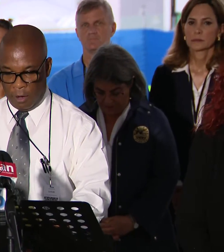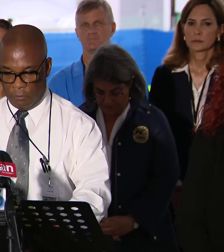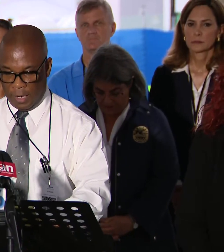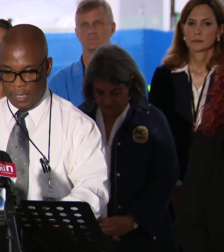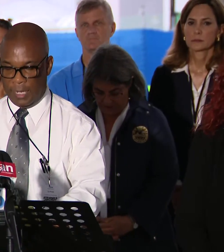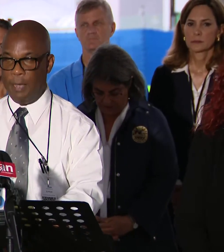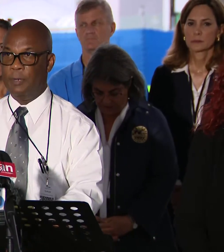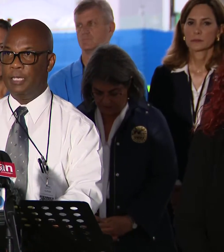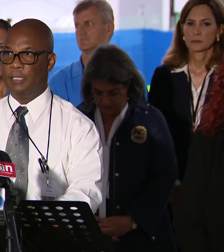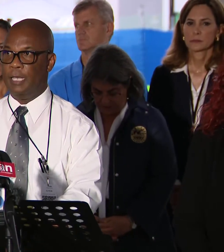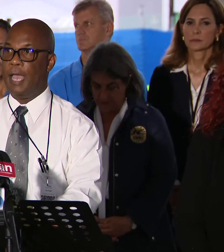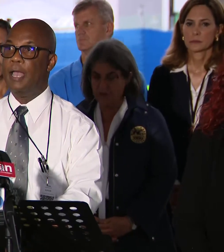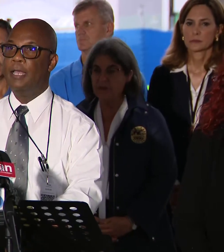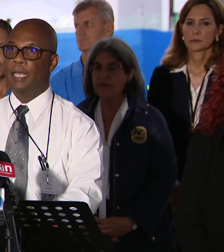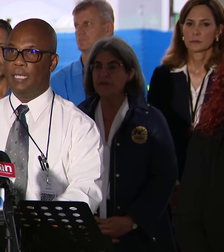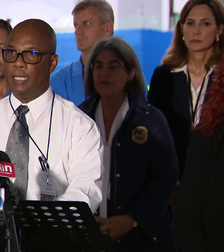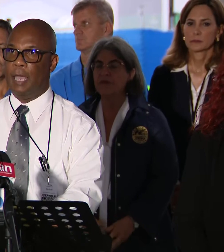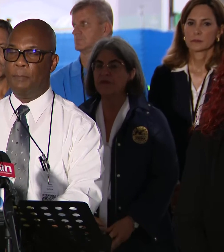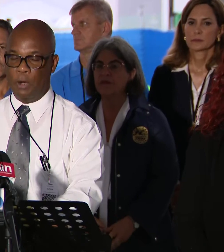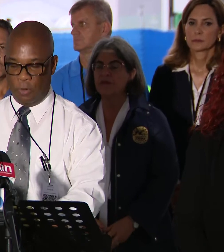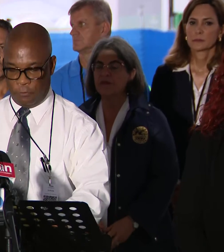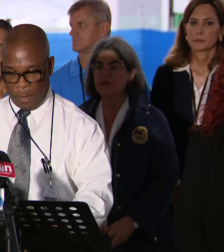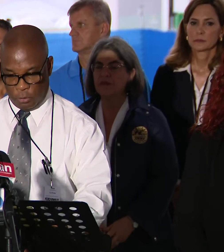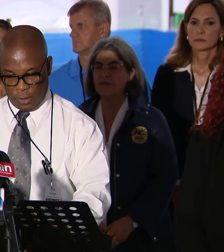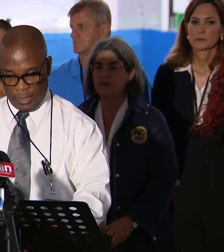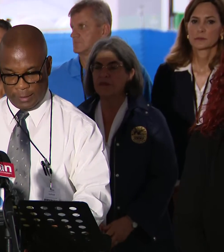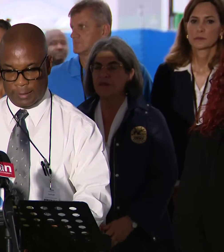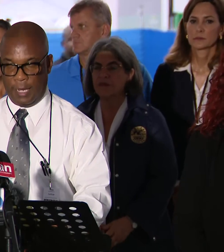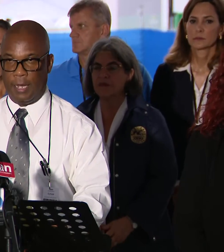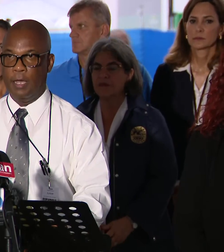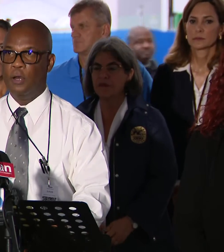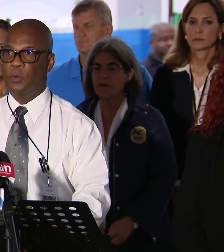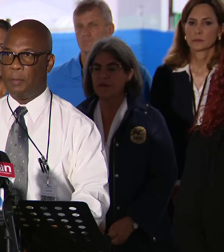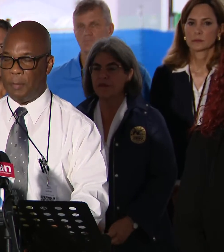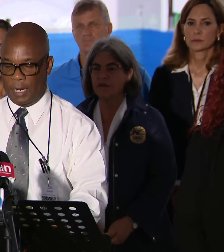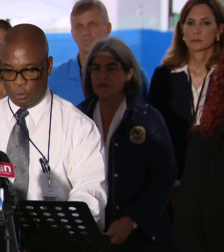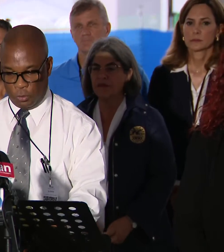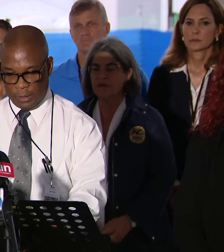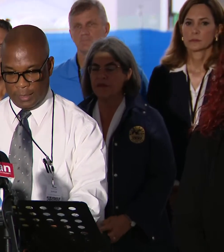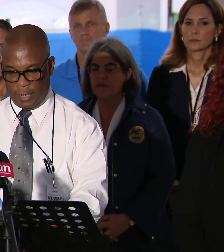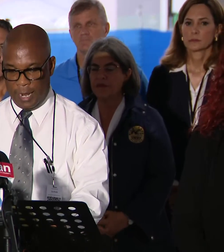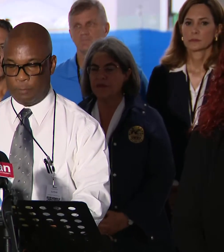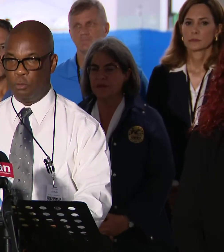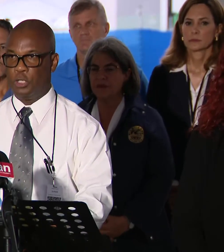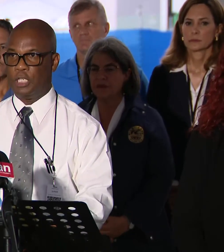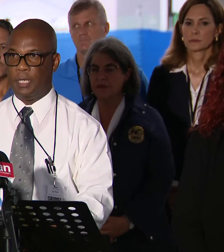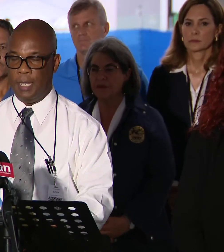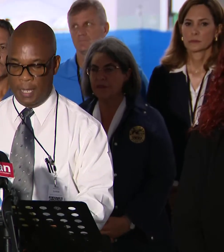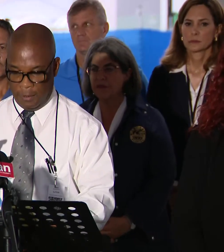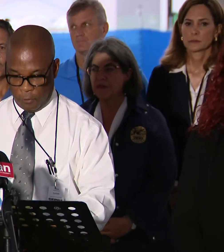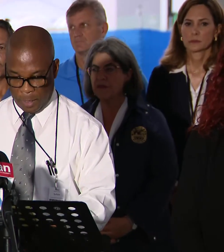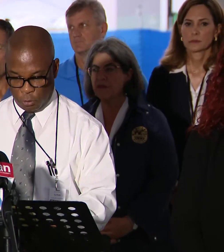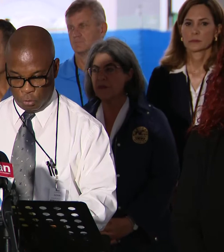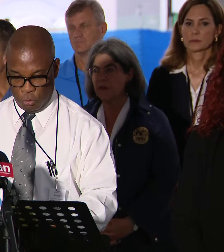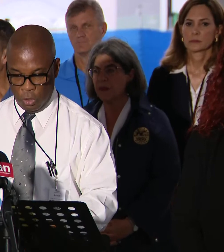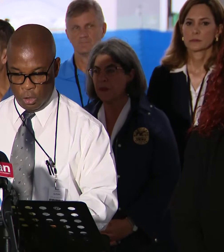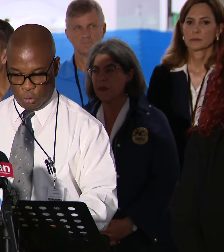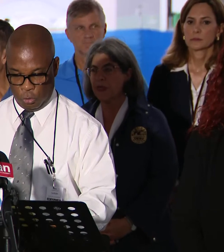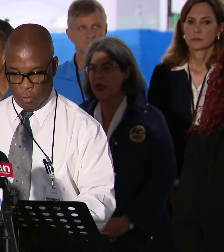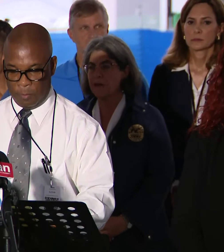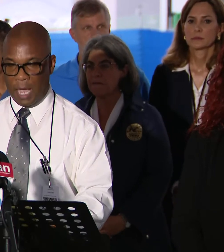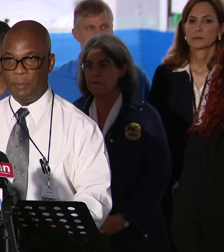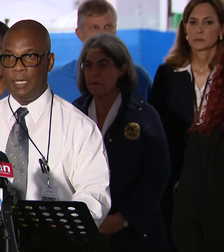l'application mobile Ready MDC et qui a nous information qui est nécessaire. Nous sommes capables d'aller sur le site internet pour nous chercher information